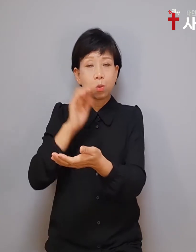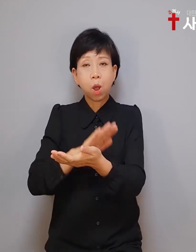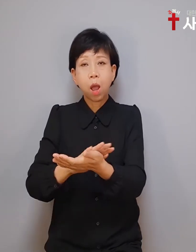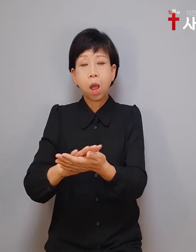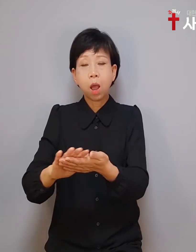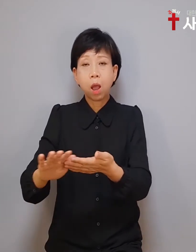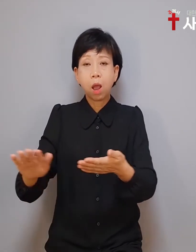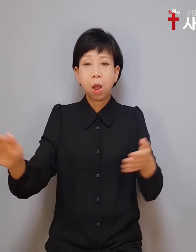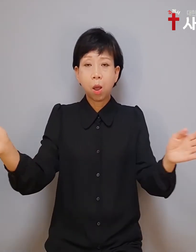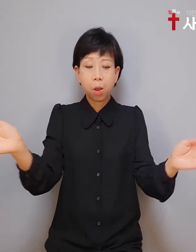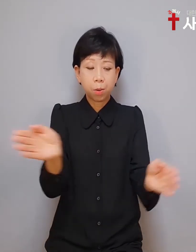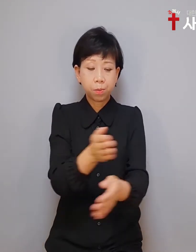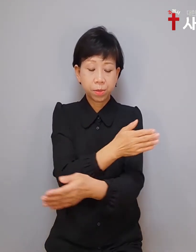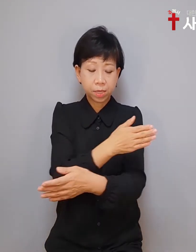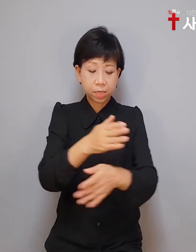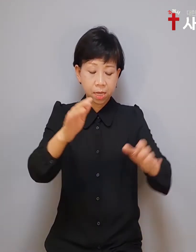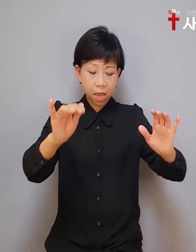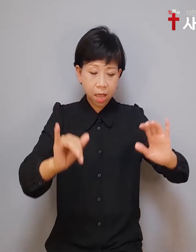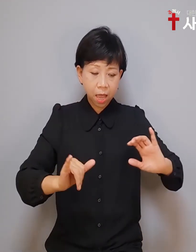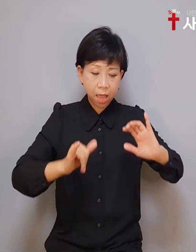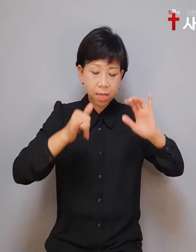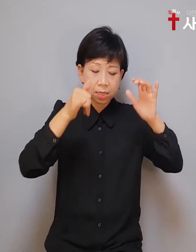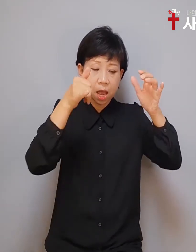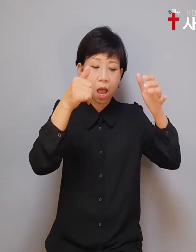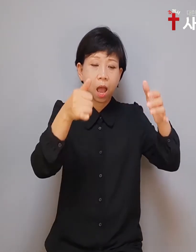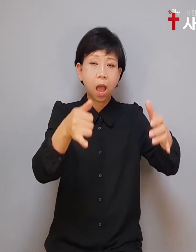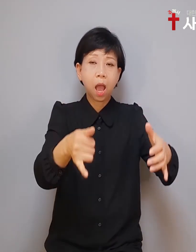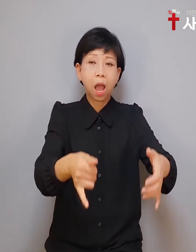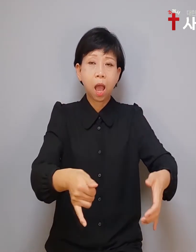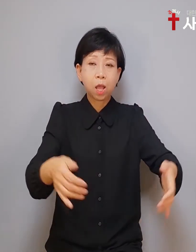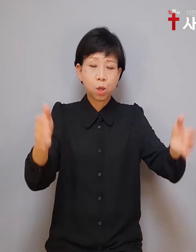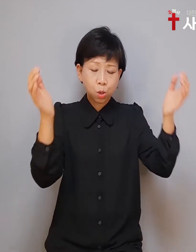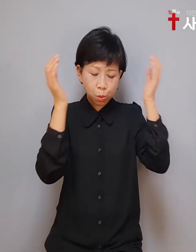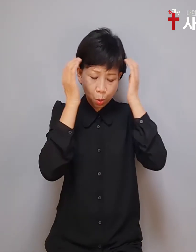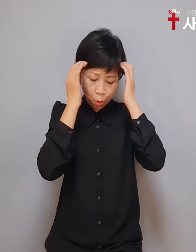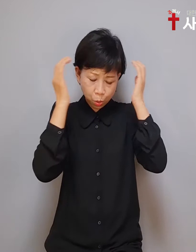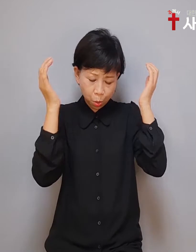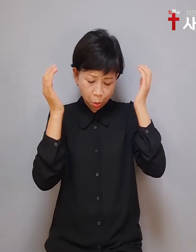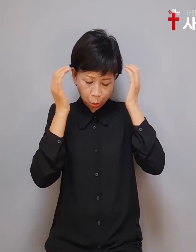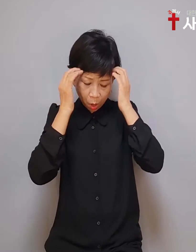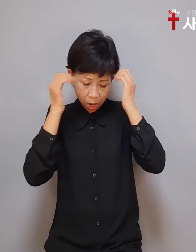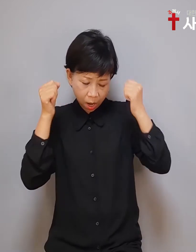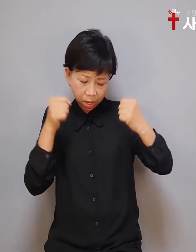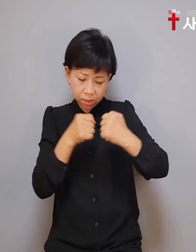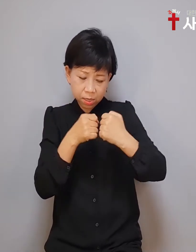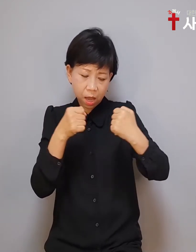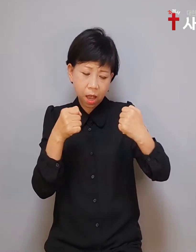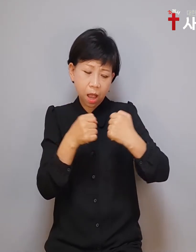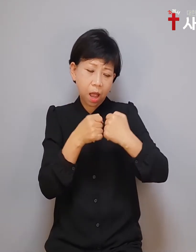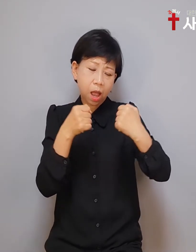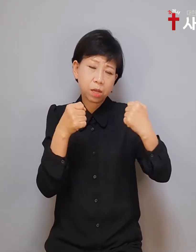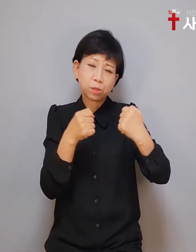평화 없는 세상 고통과